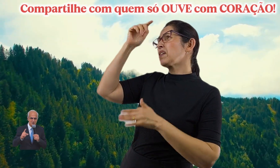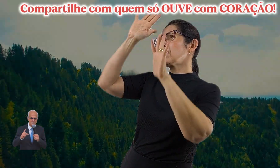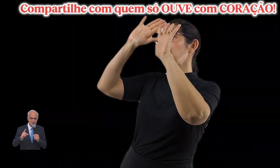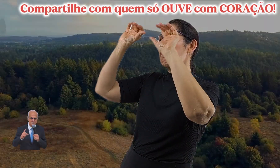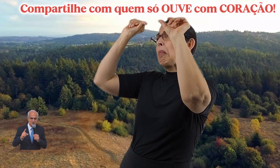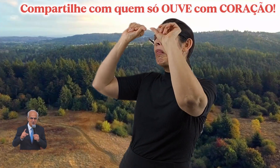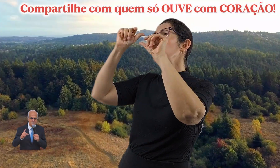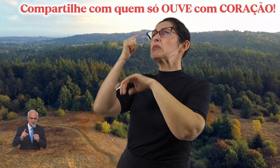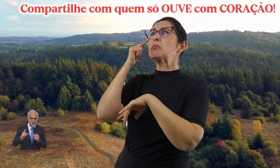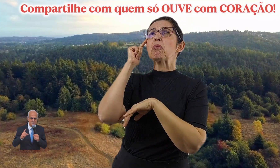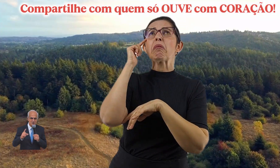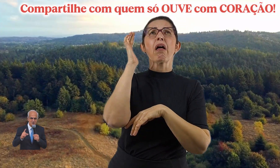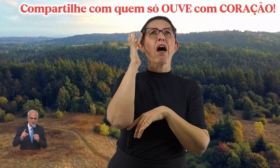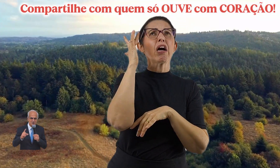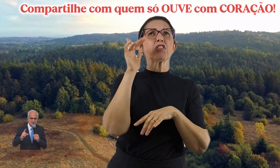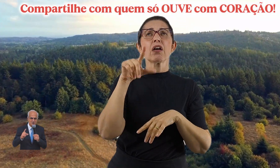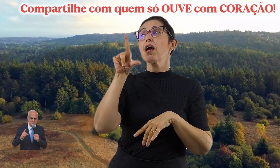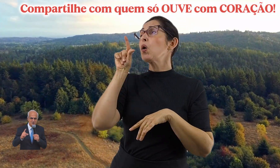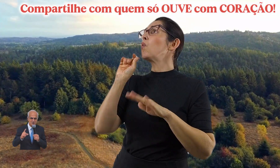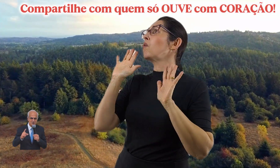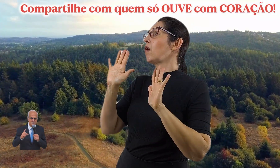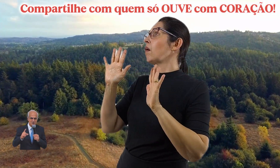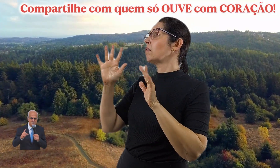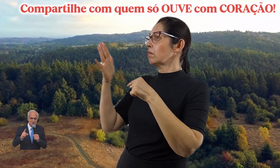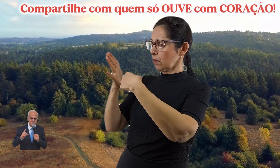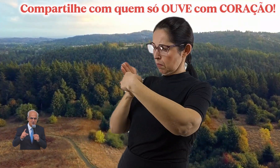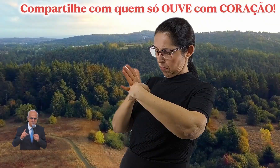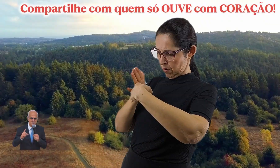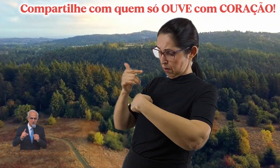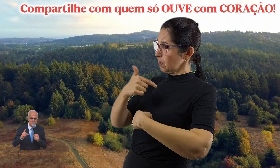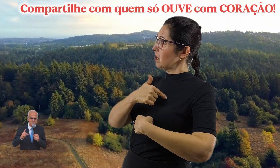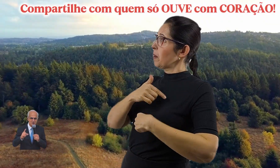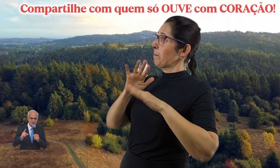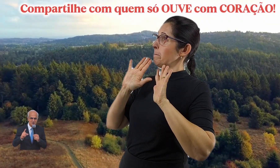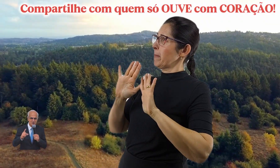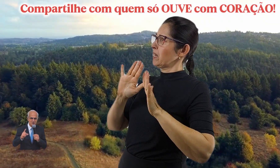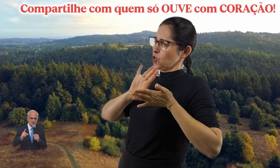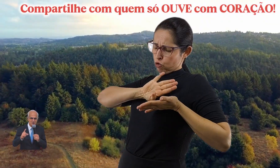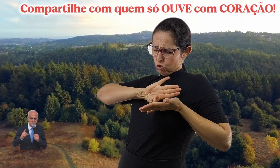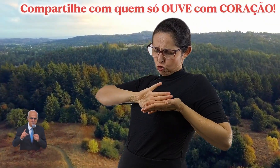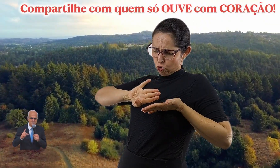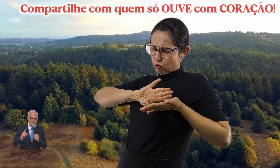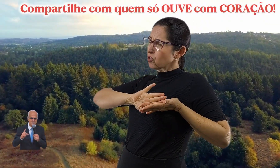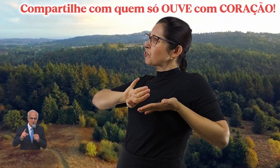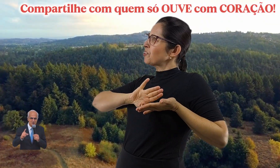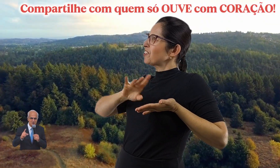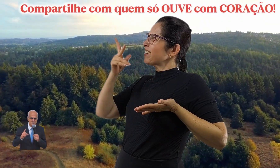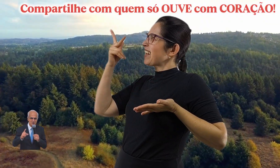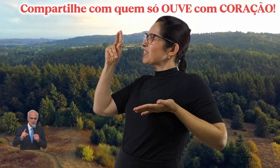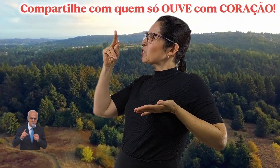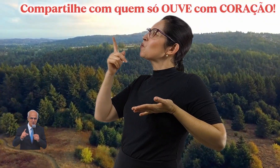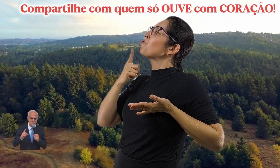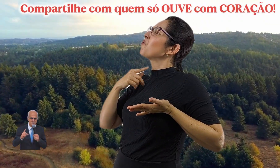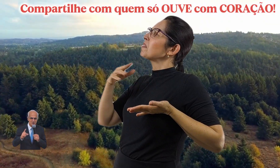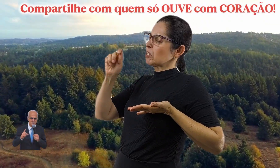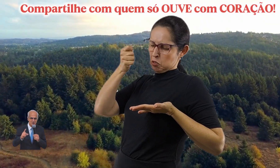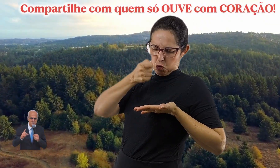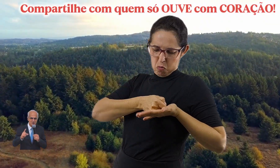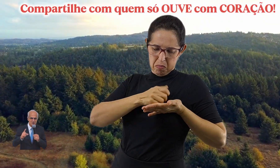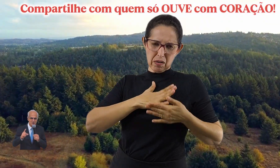um pensar, uma decisão. Senhor, sonda-me, mas faz prevalecer aquilo que é a tua vontade. É a luta